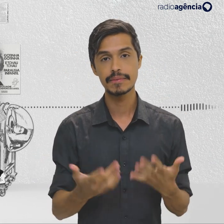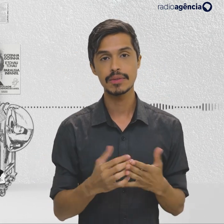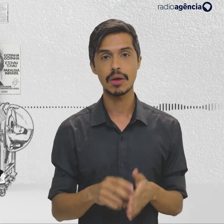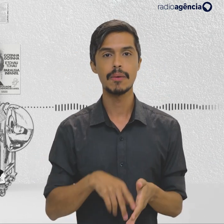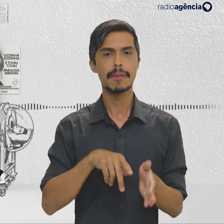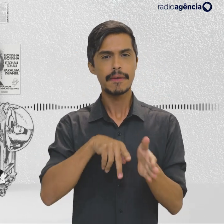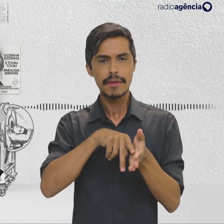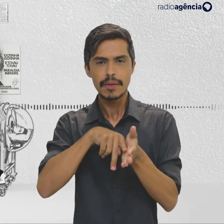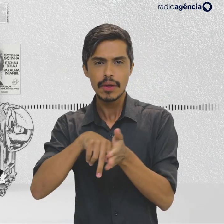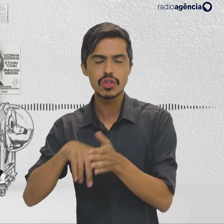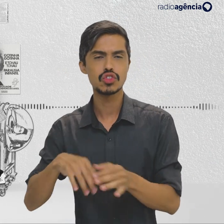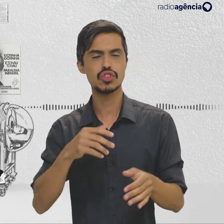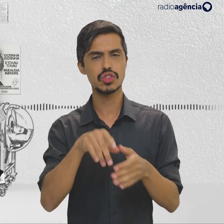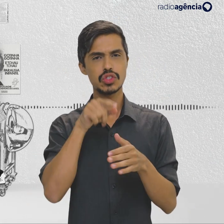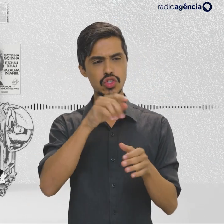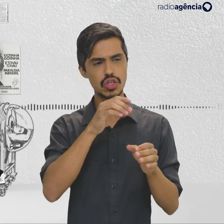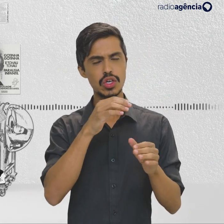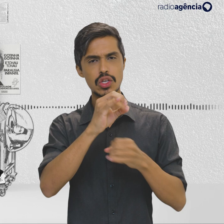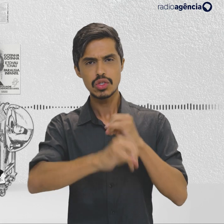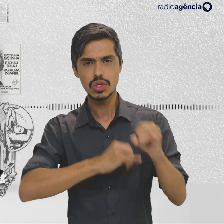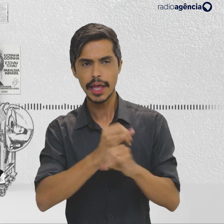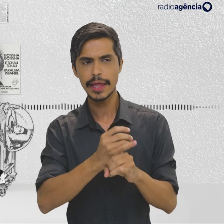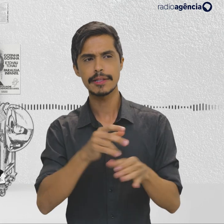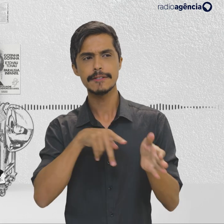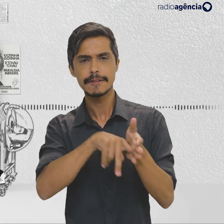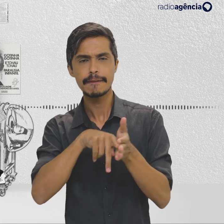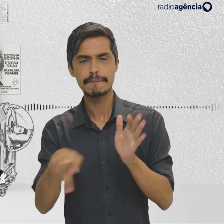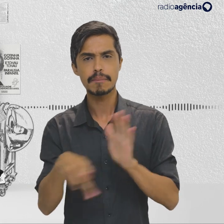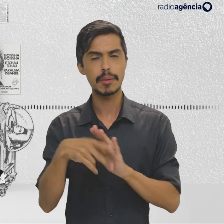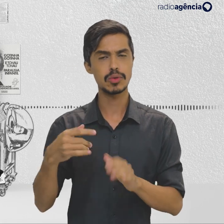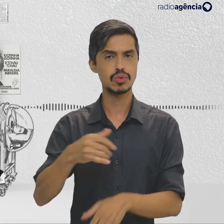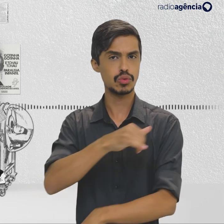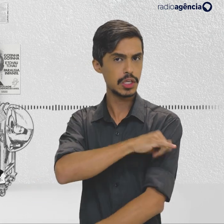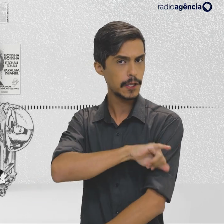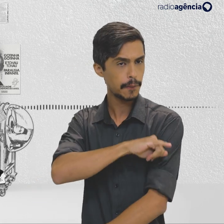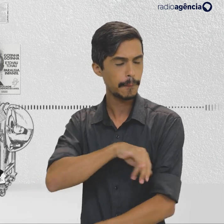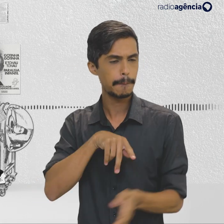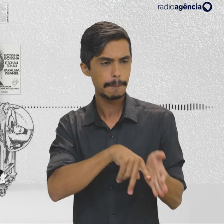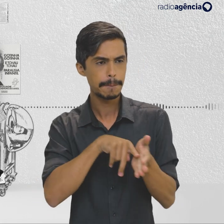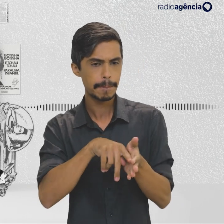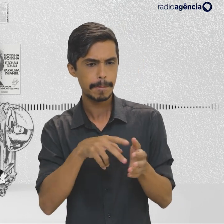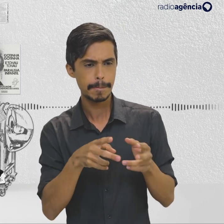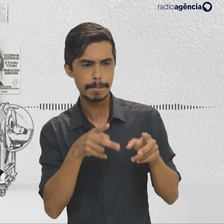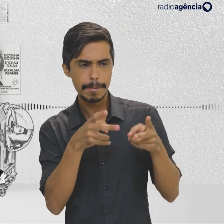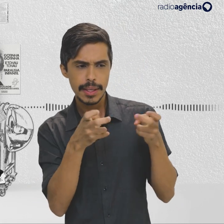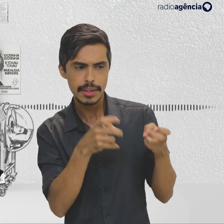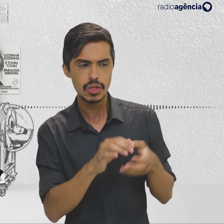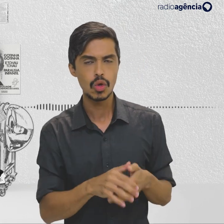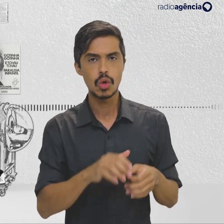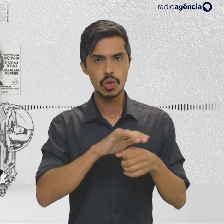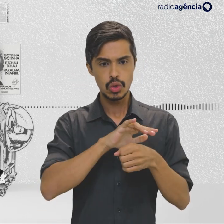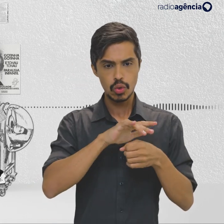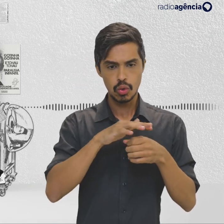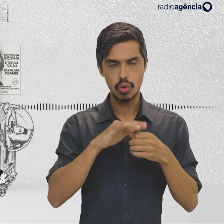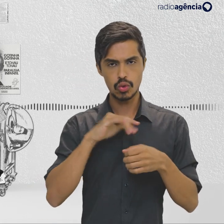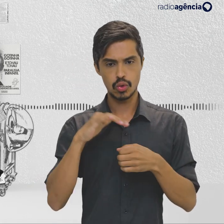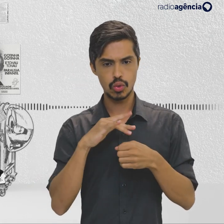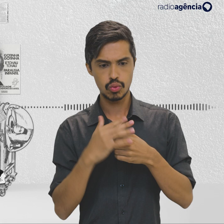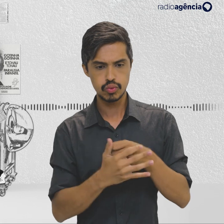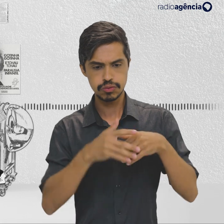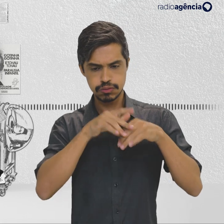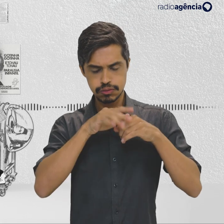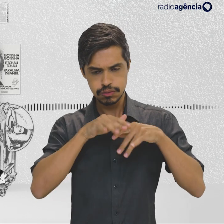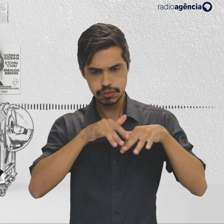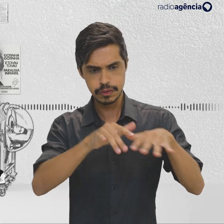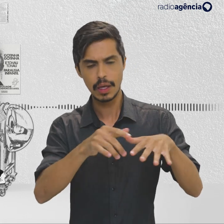laboratório de estudos de internet e mídias sociais da Universidade Federal do Rio de Janeiro quando o movimento Nacional pela vacinação foi